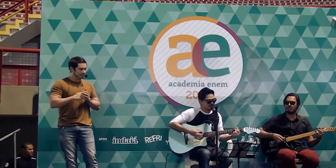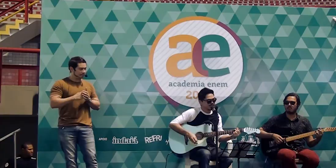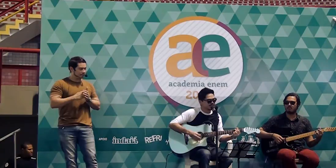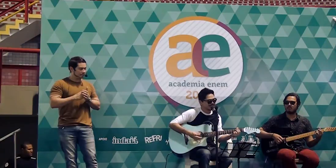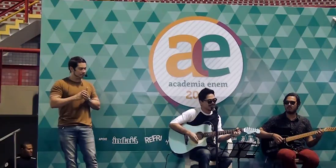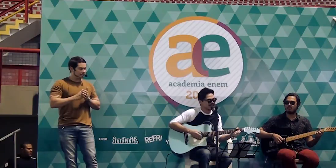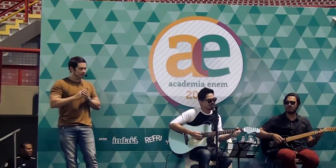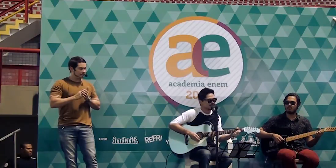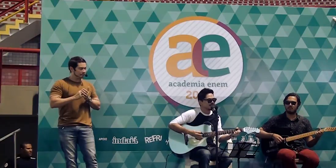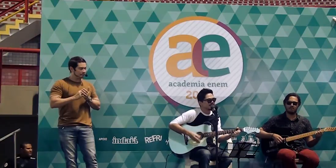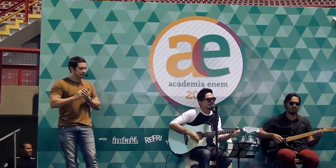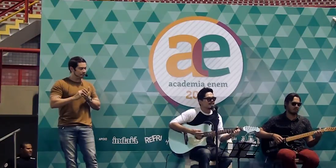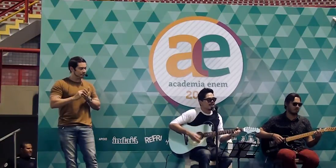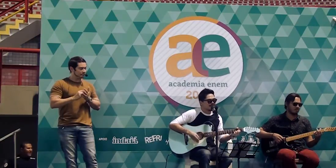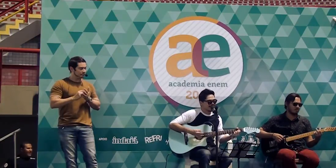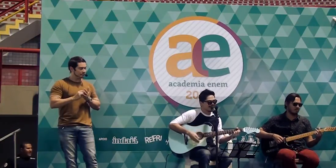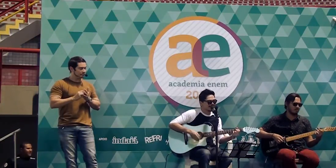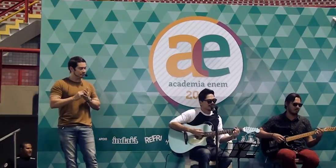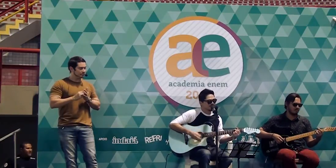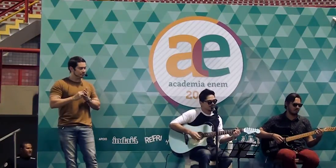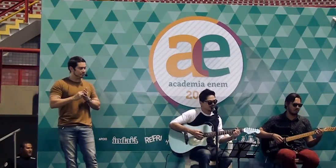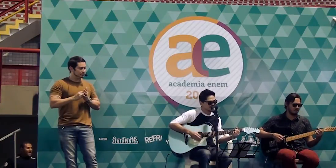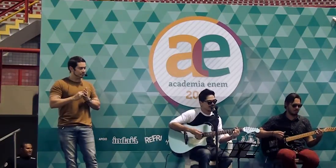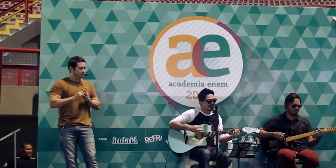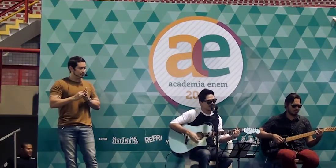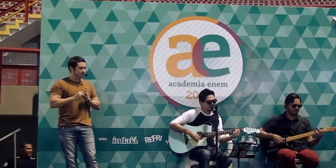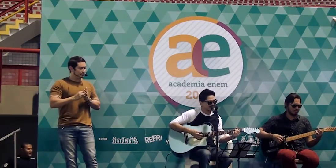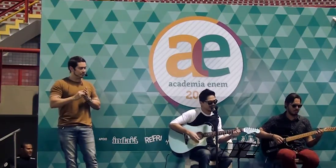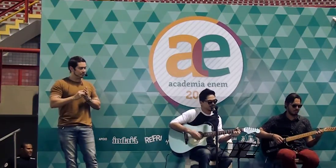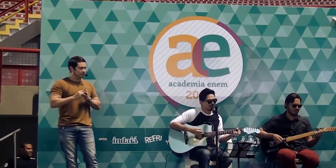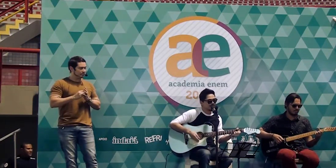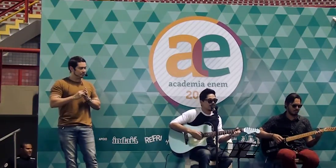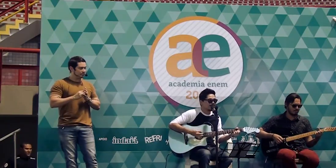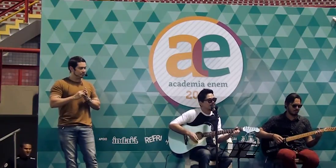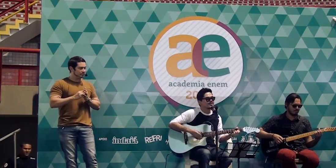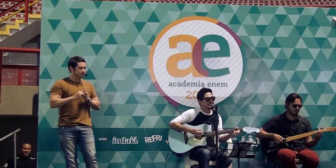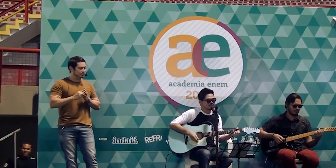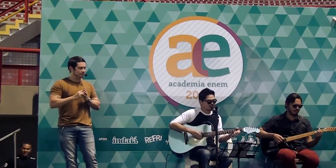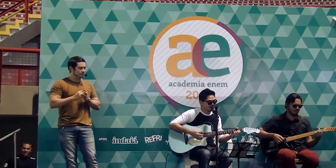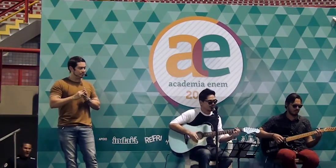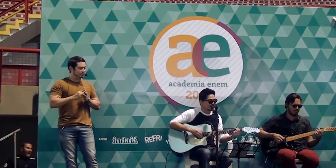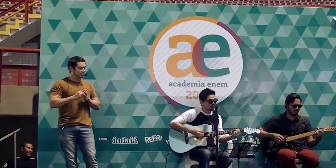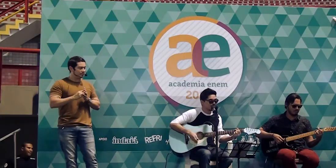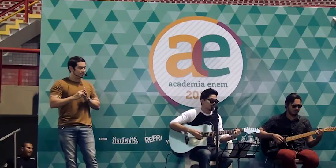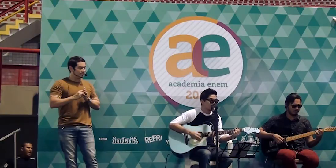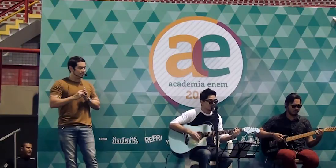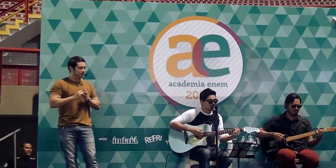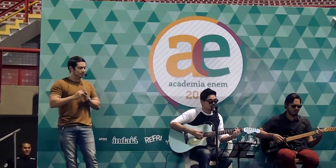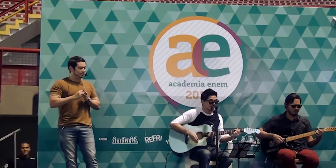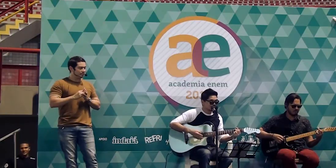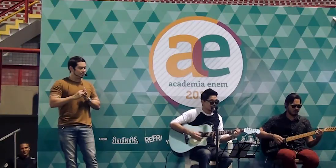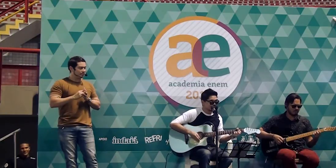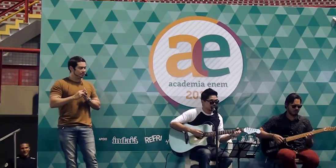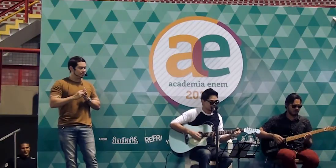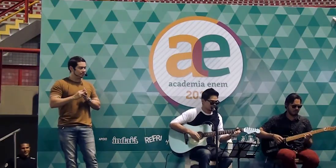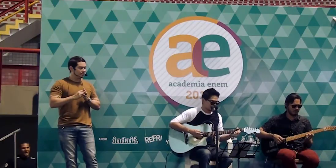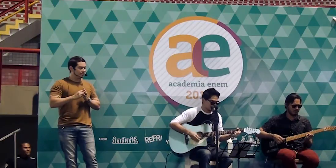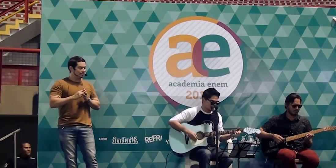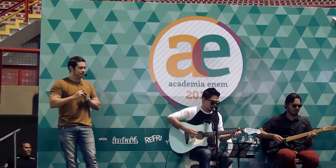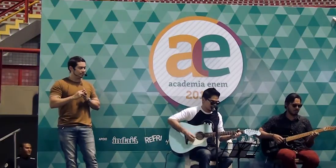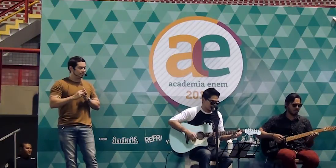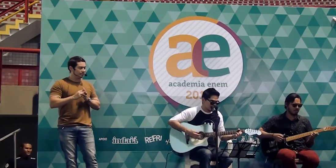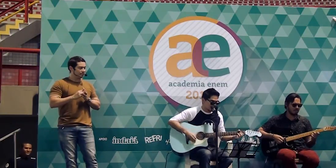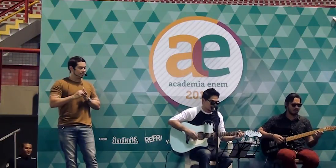no bandido traidor. Maria Lúcia se arrependeu depois, morreu junto com João, seu